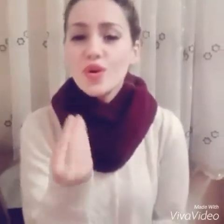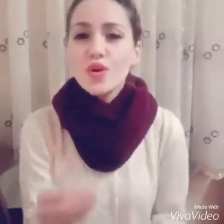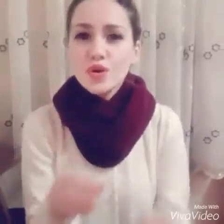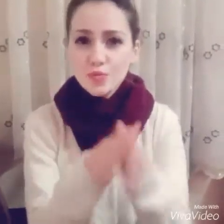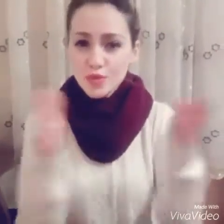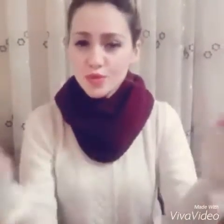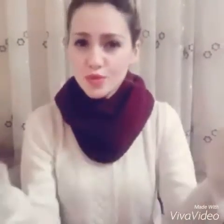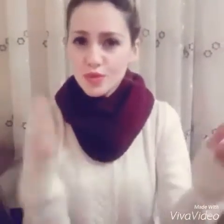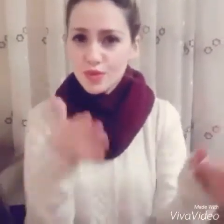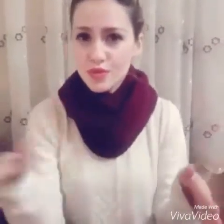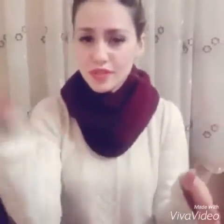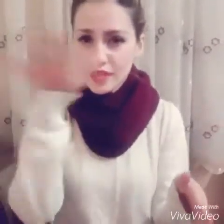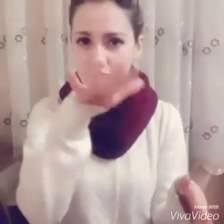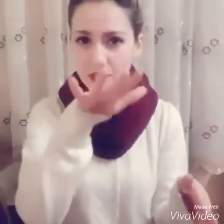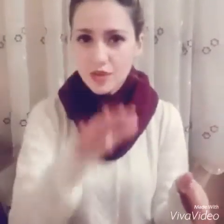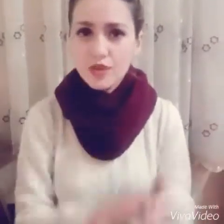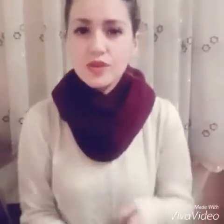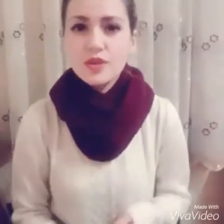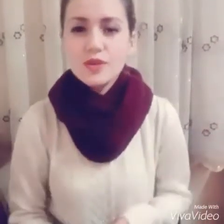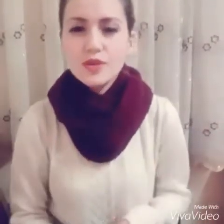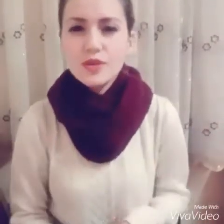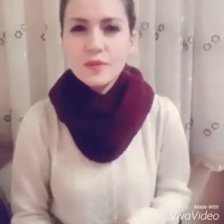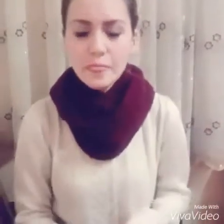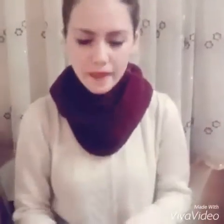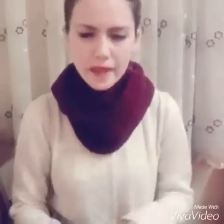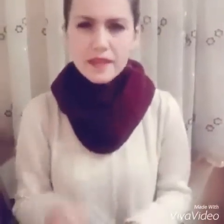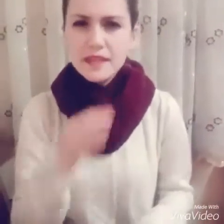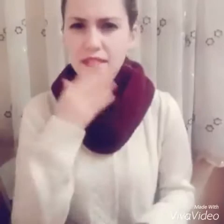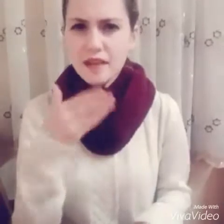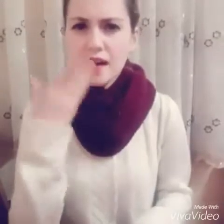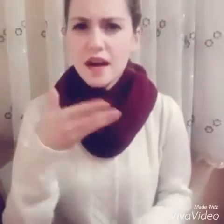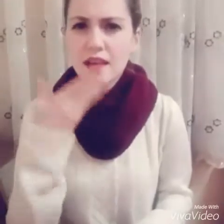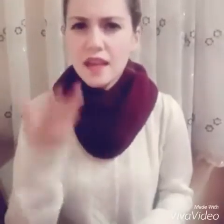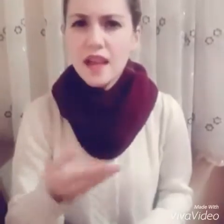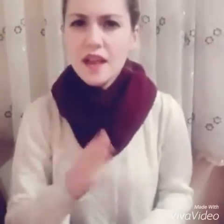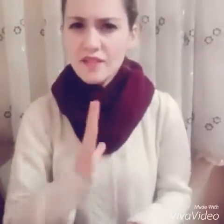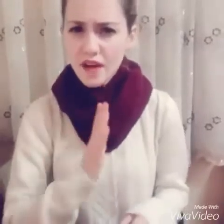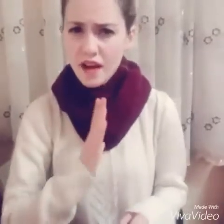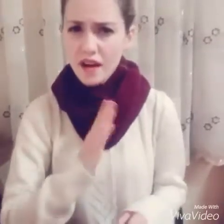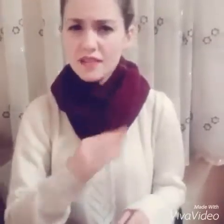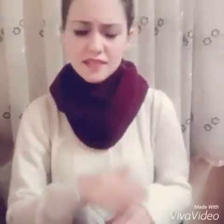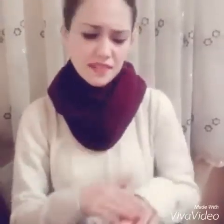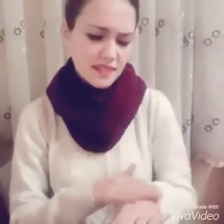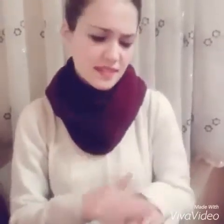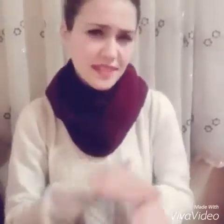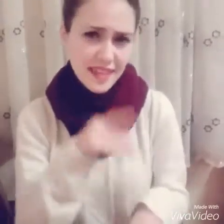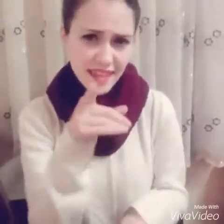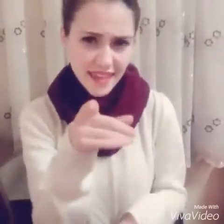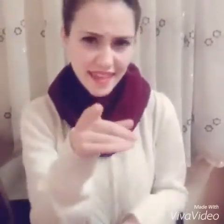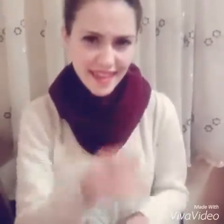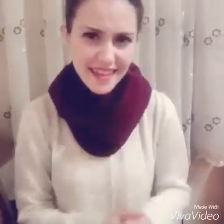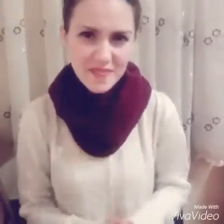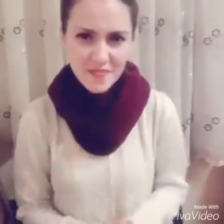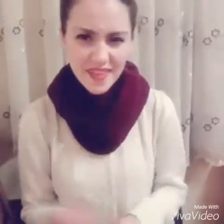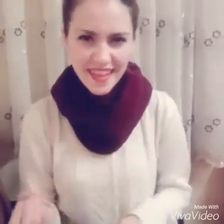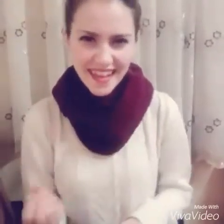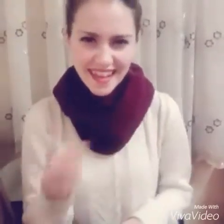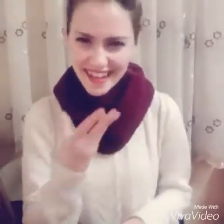çok büyük geliyor. Hikayeler var tenine,